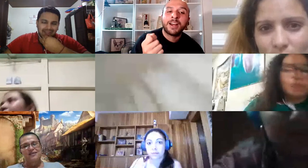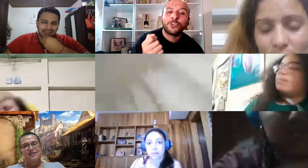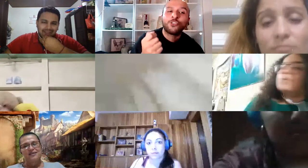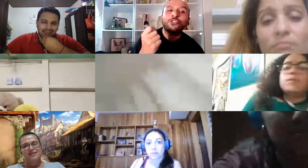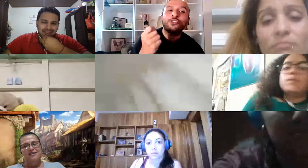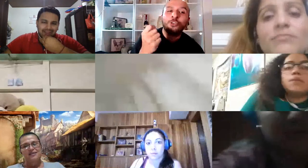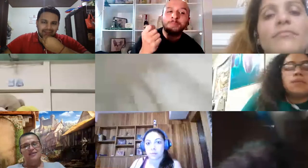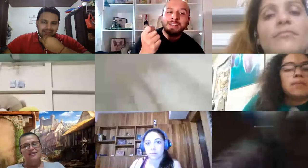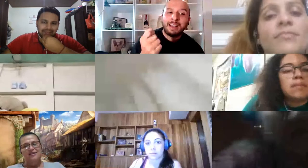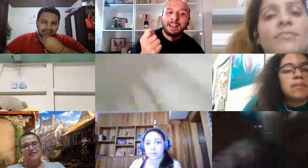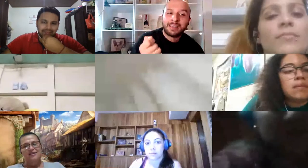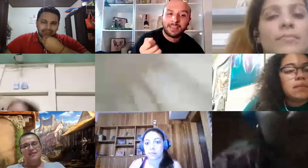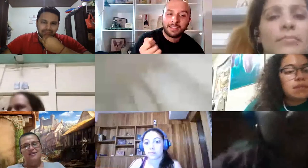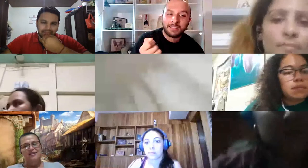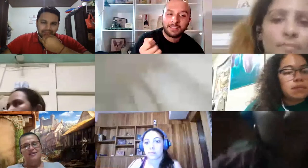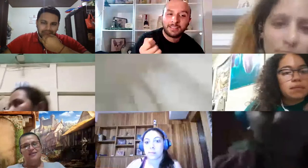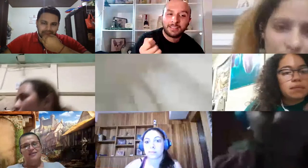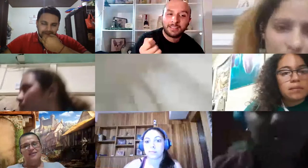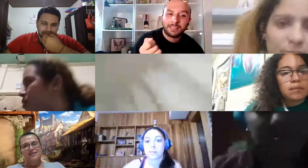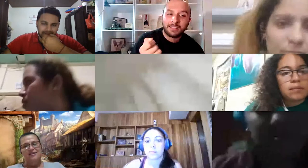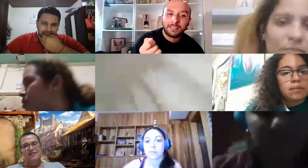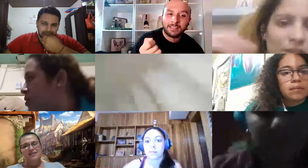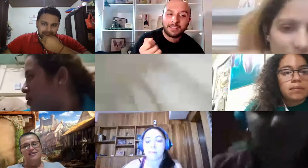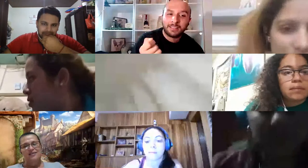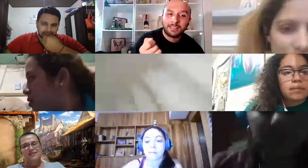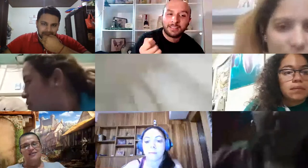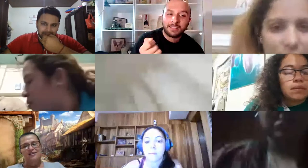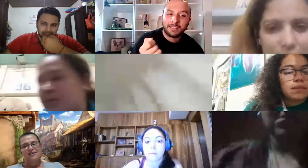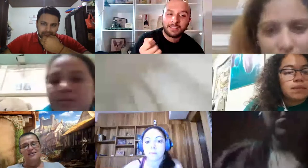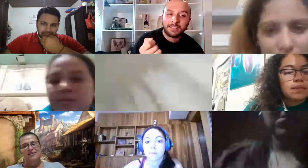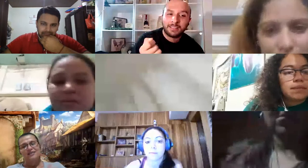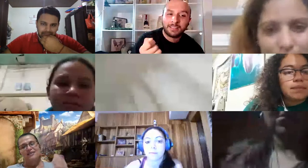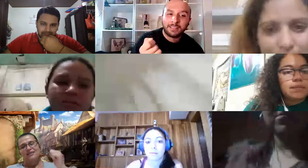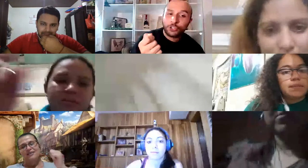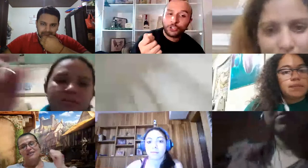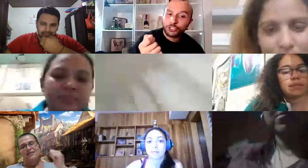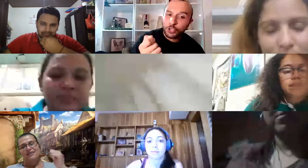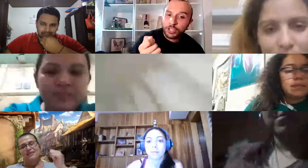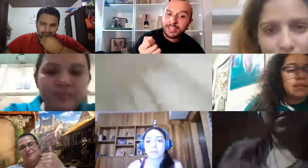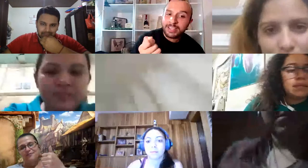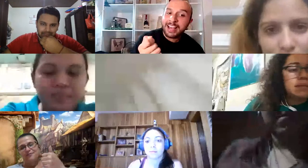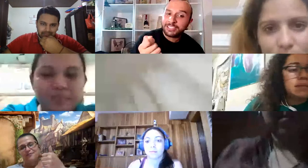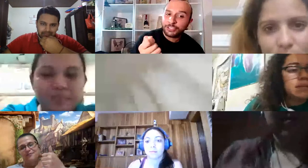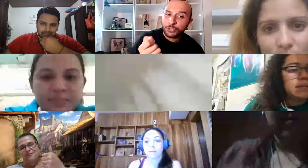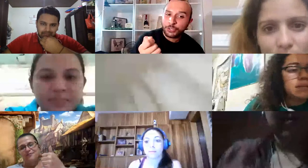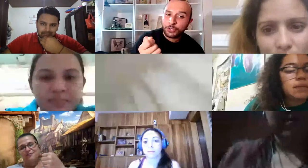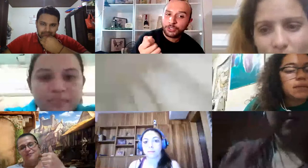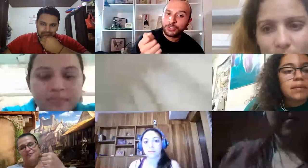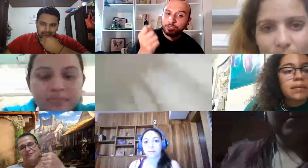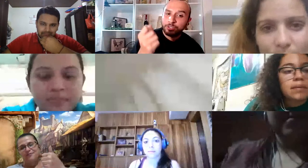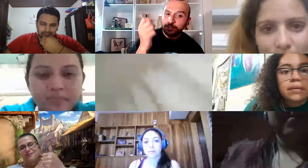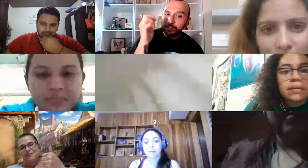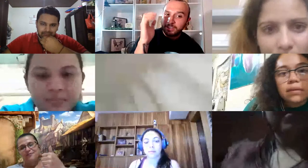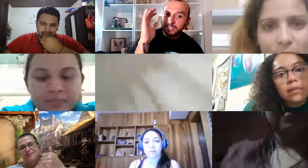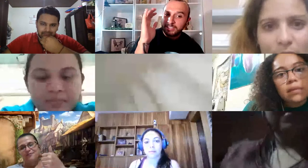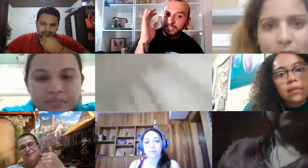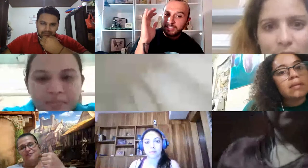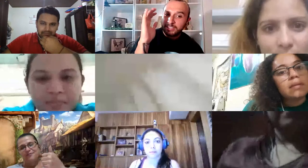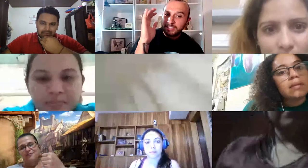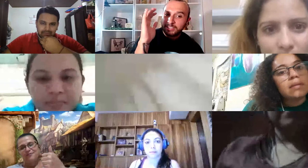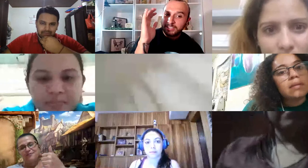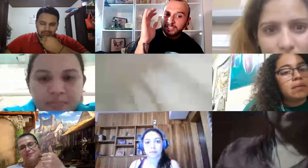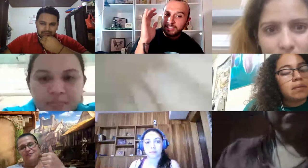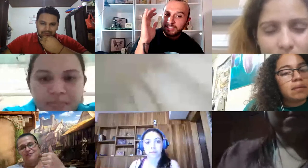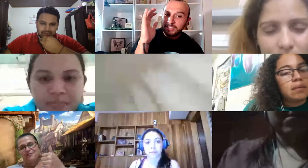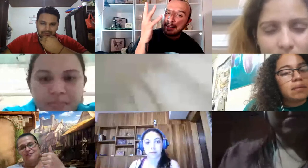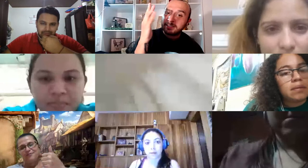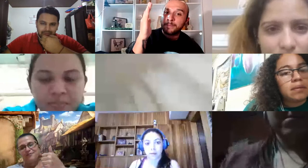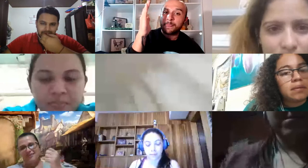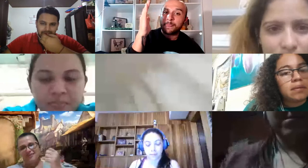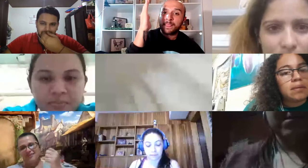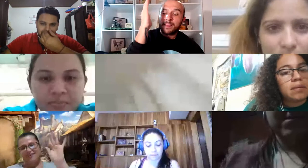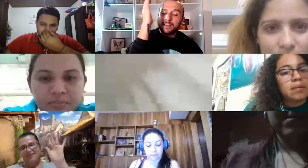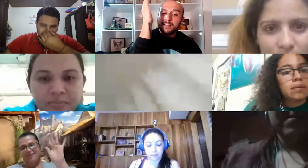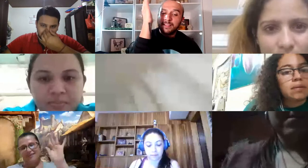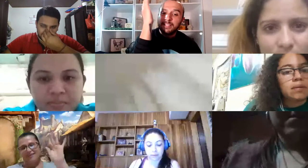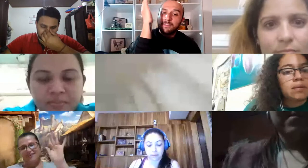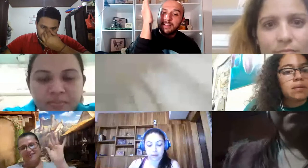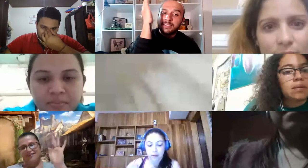mano dominante. Si yo soy diestro, escribo con la mano derecha, esta va a